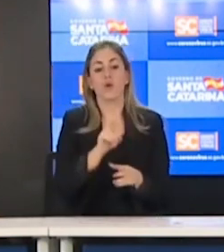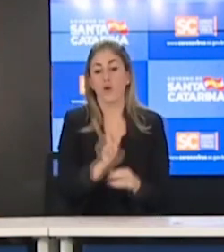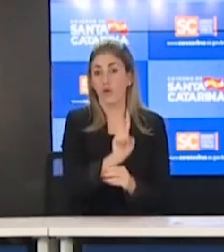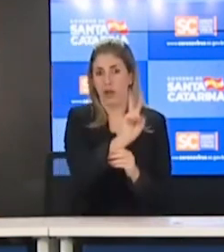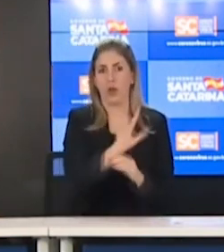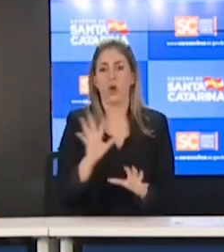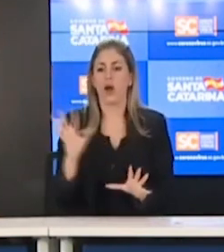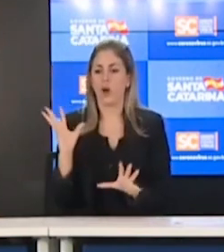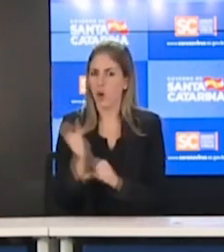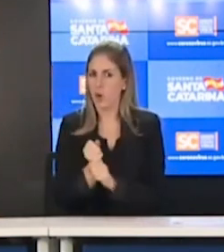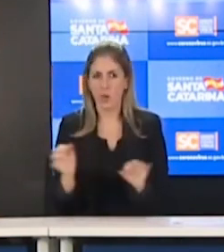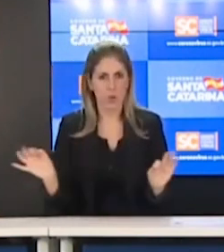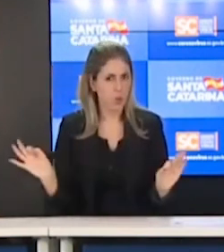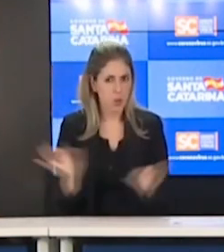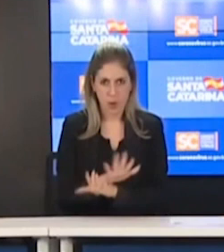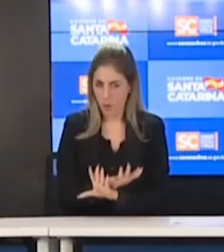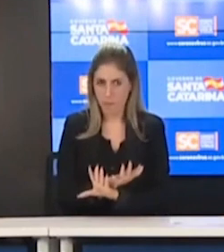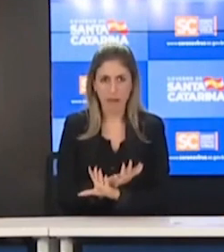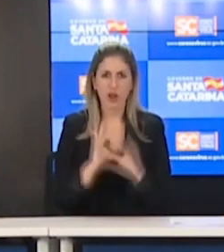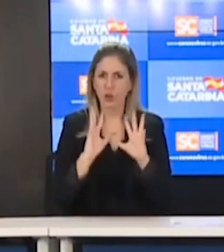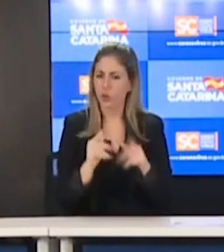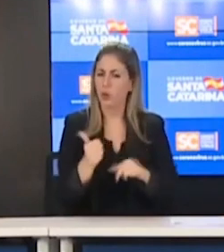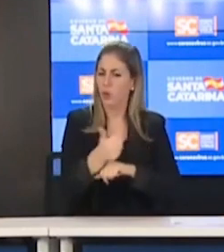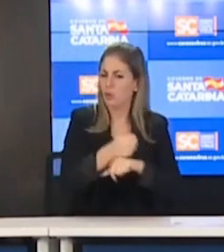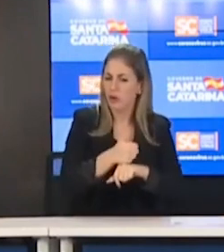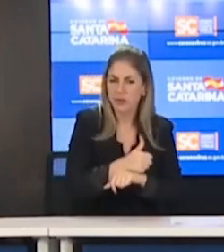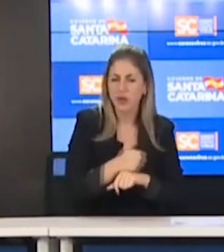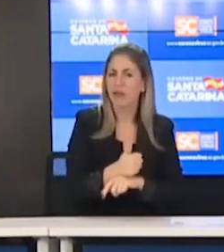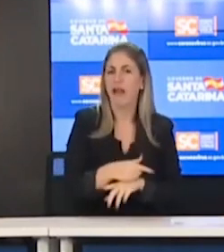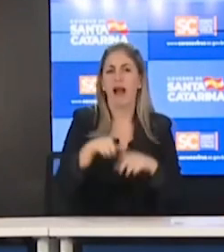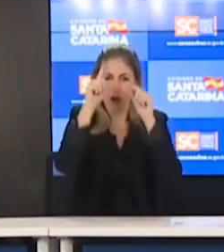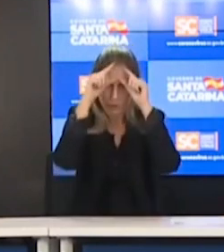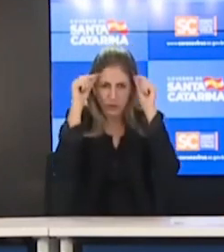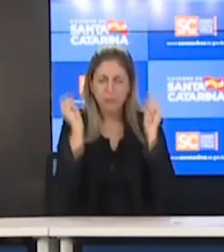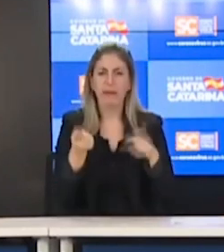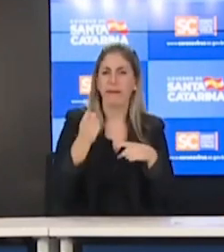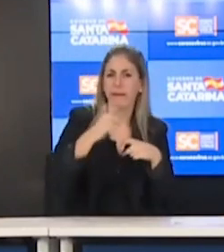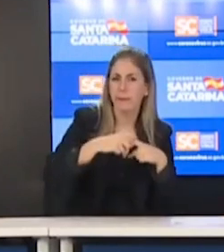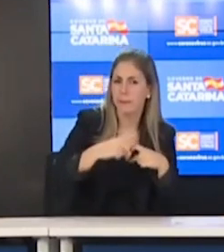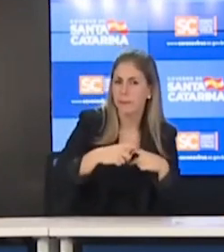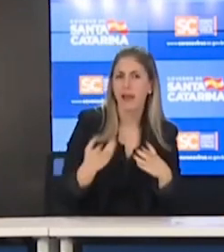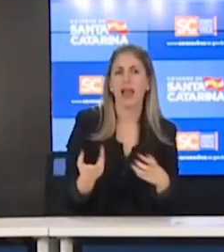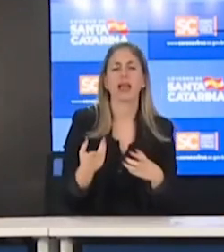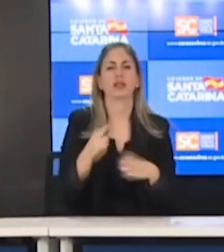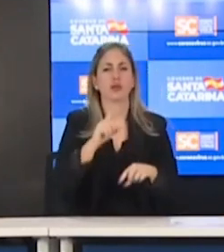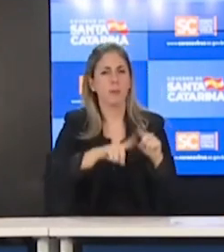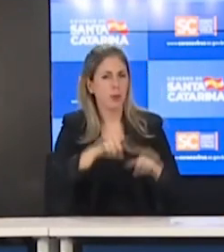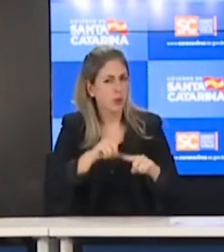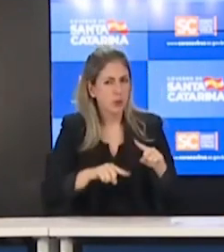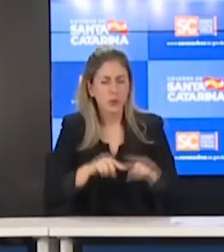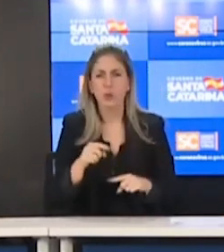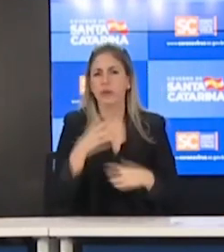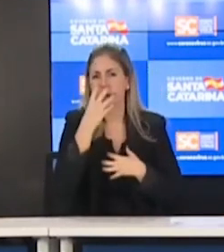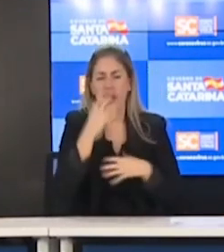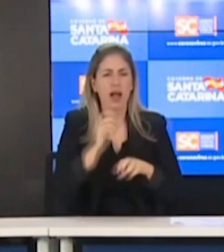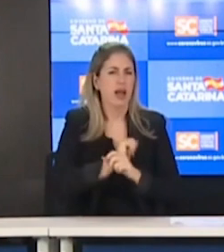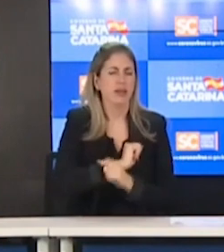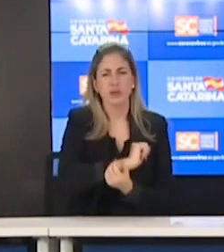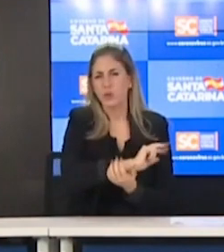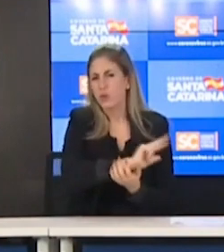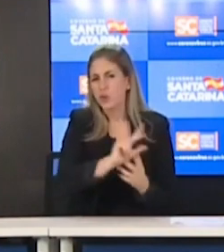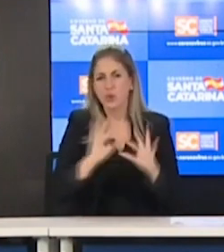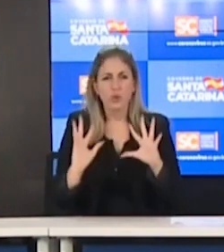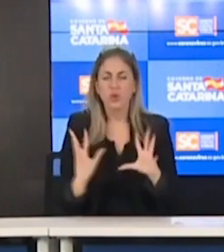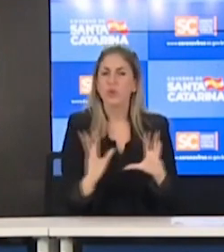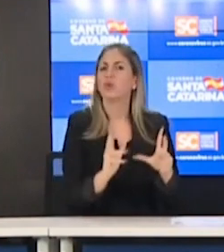médicos, enfermeiros, fisioterapeutas, enfim, toda a equipe de saúde que trabalha com todo o sistema, além do que todos os equipamentos que são